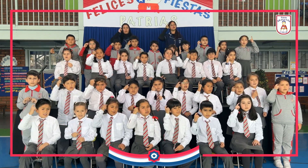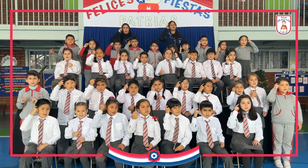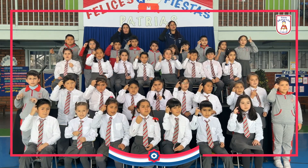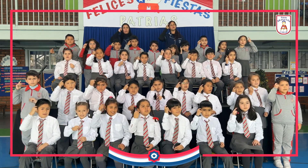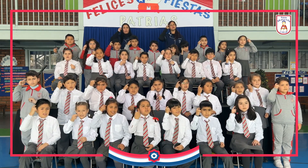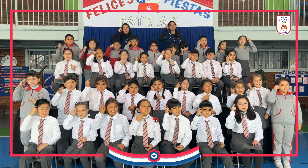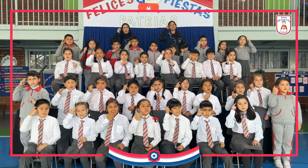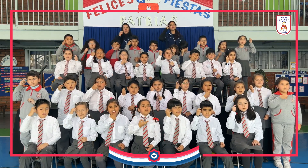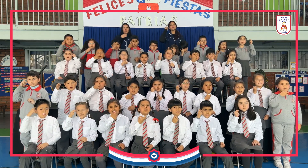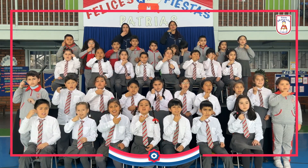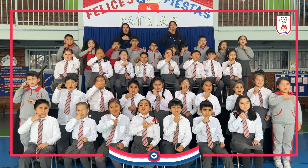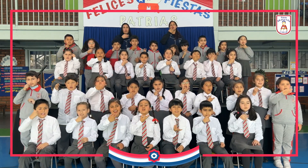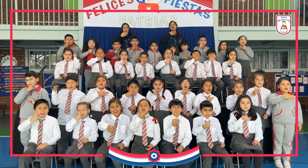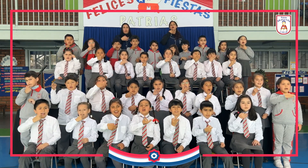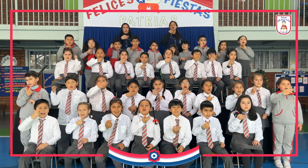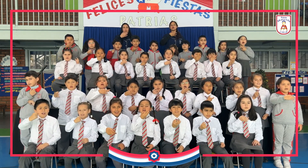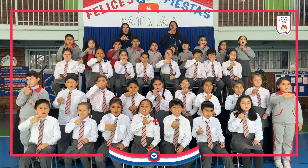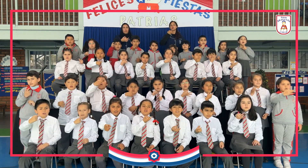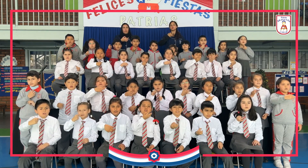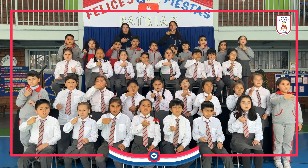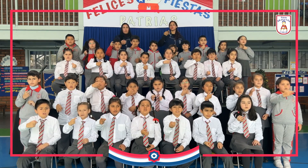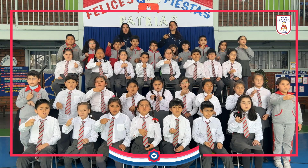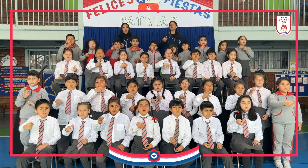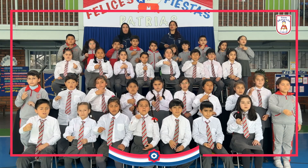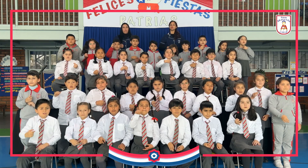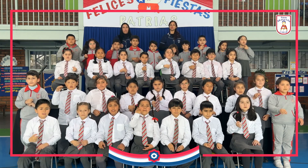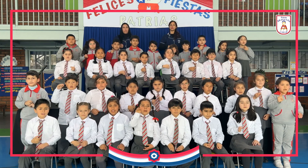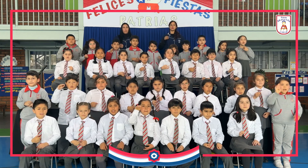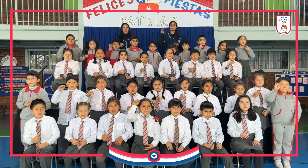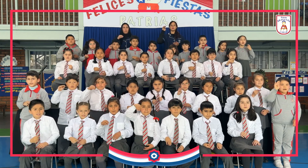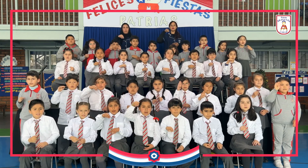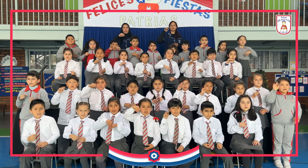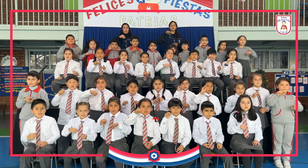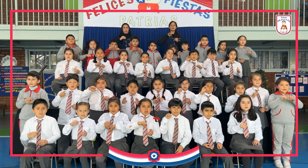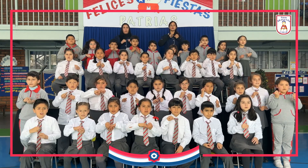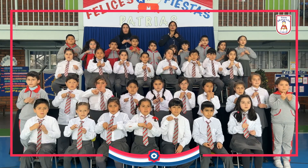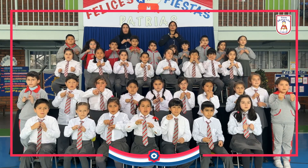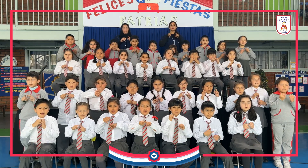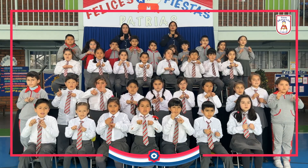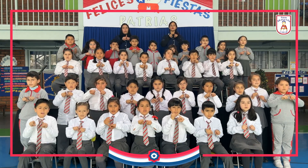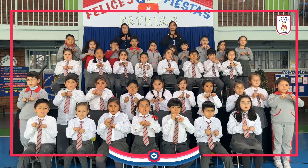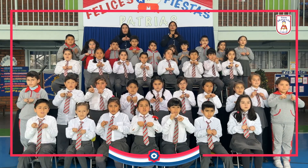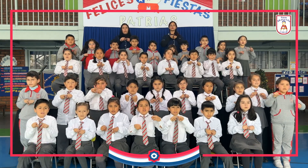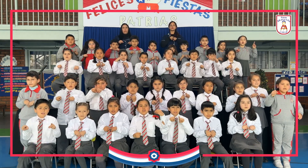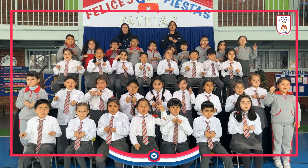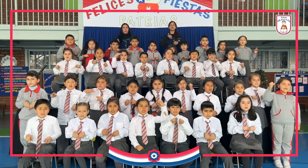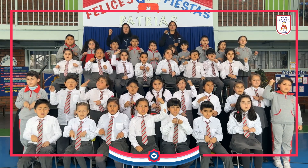que pienso y declaro. Padre mío colmando,